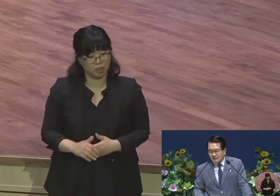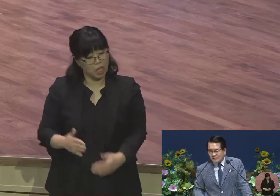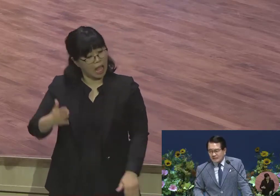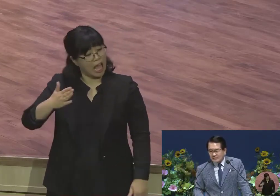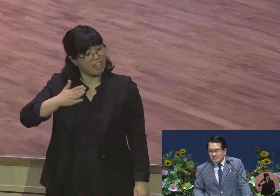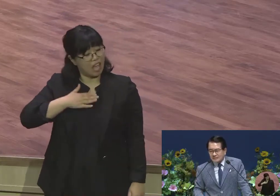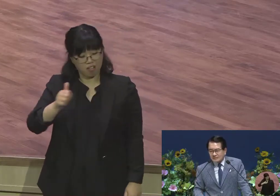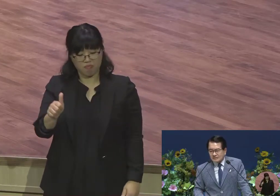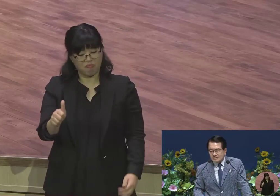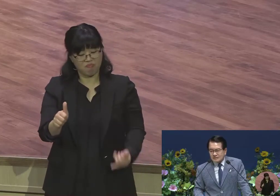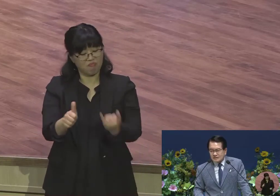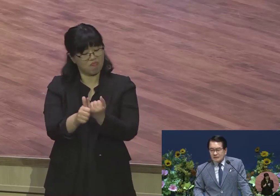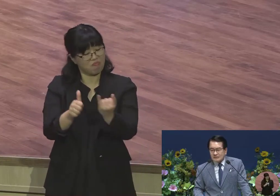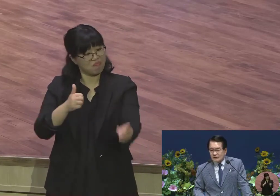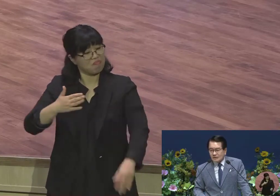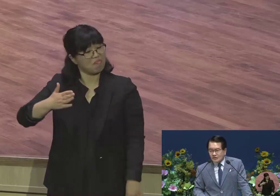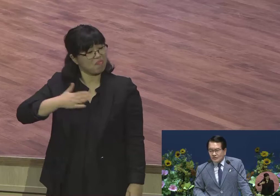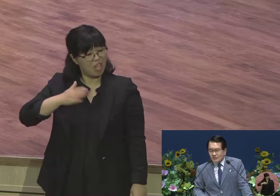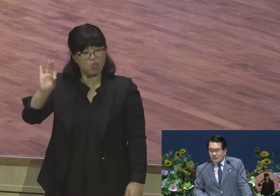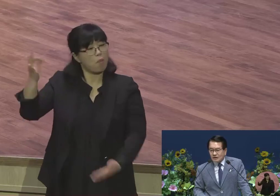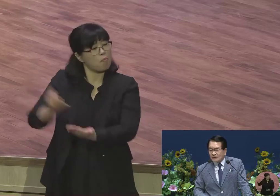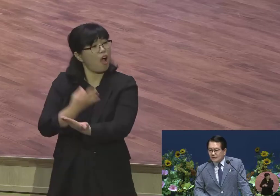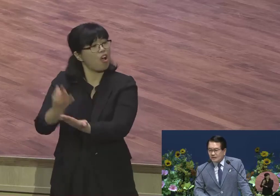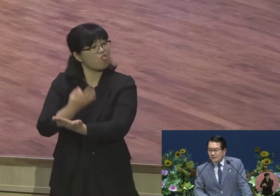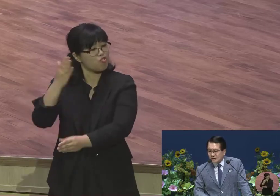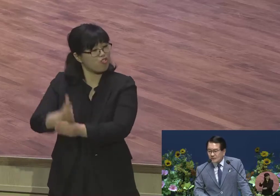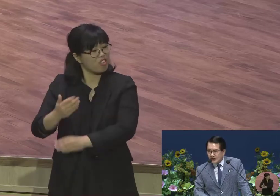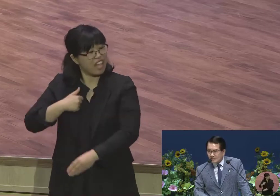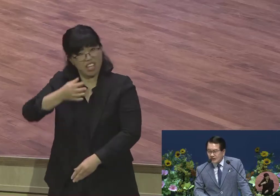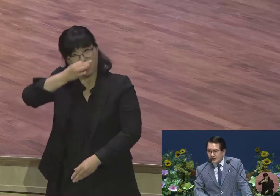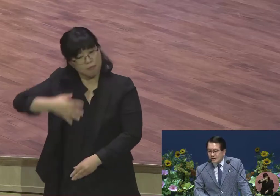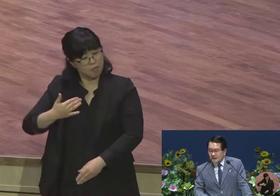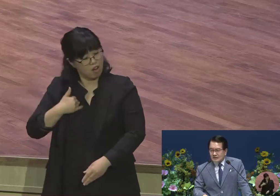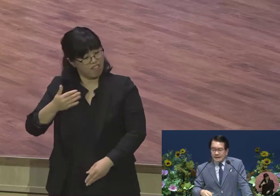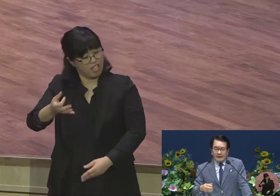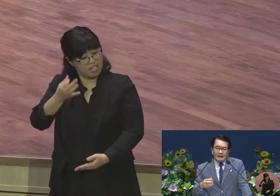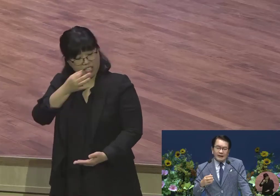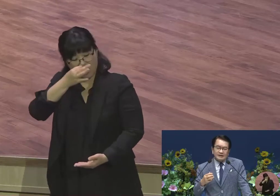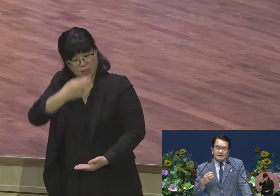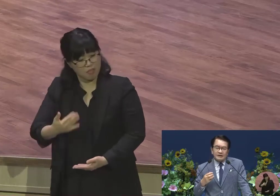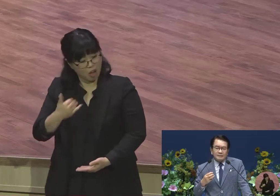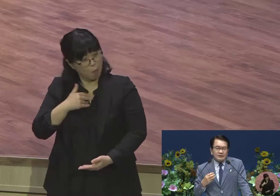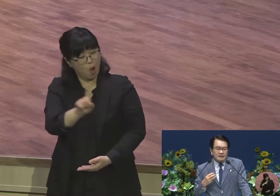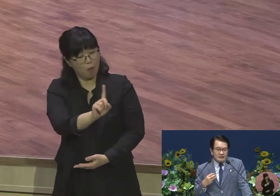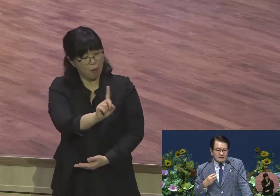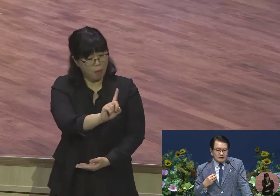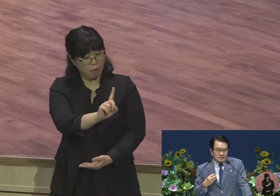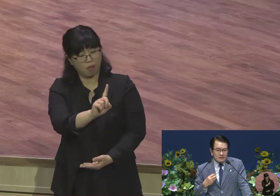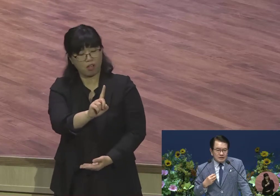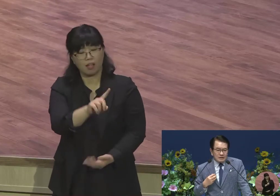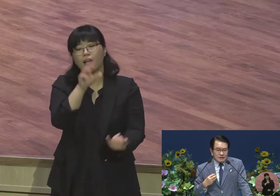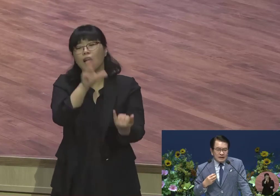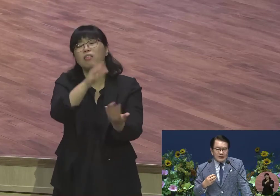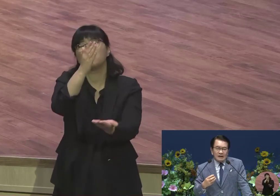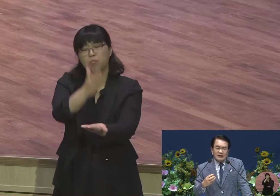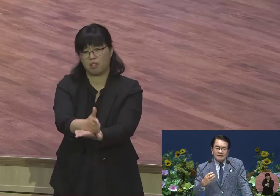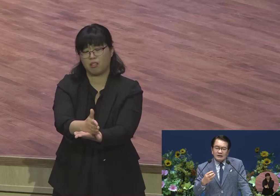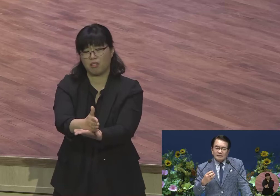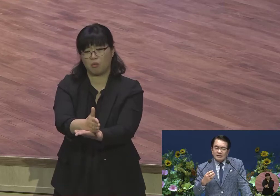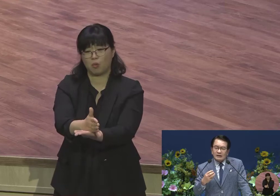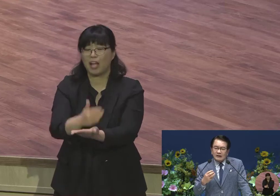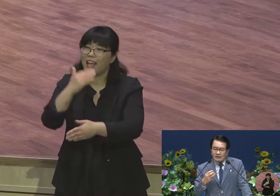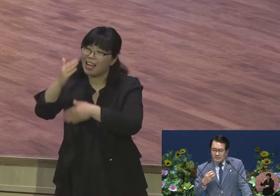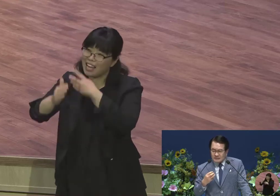아니에요 영적으로 영향을 미쳐보시기 바랍니다 내가 처음한 그리스도 내가